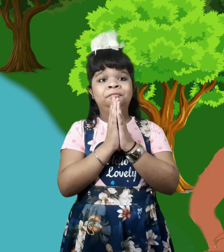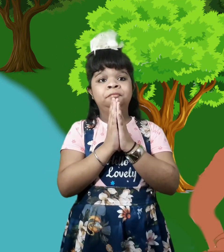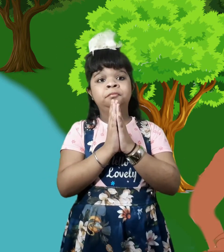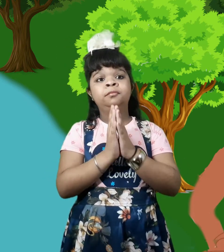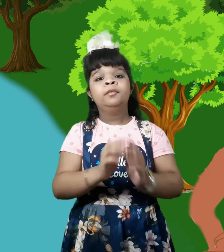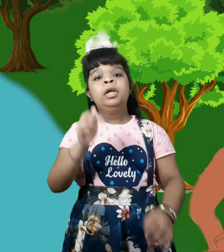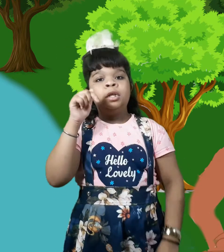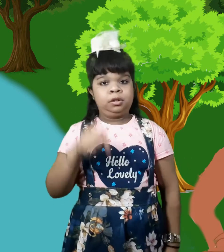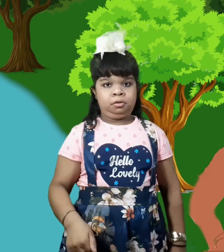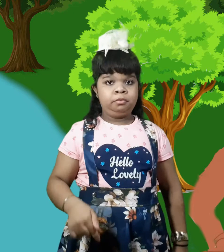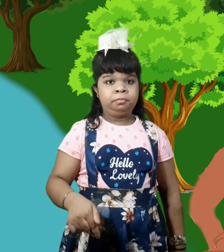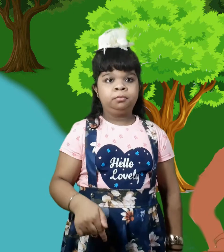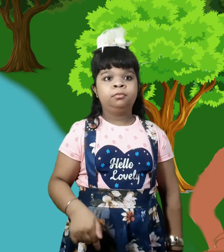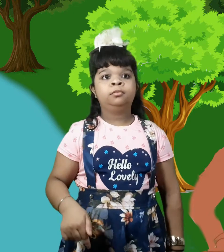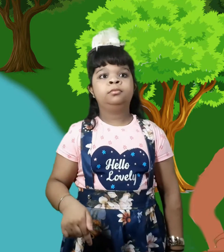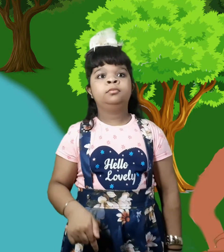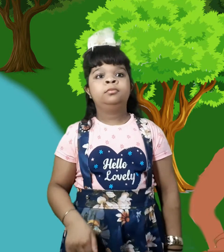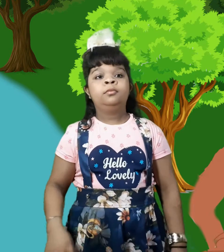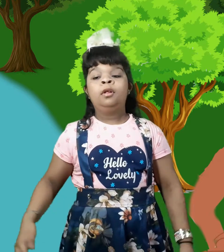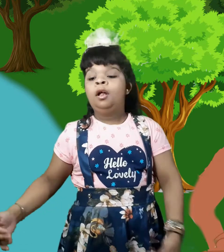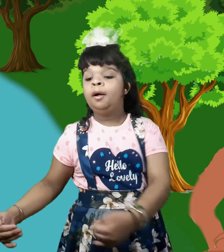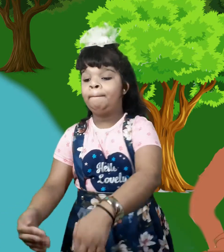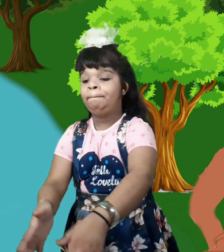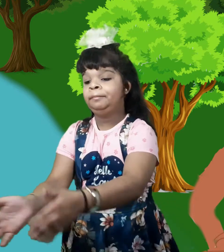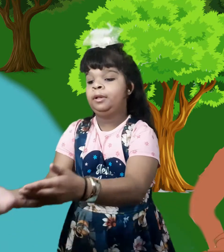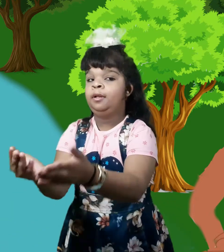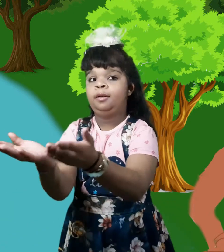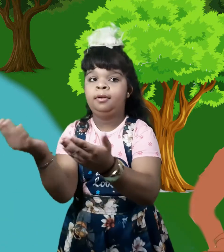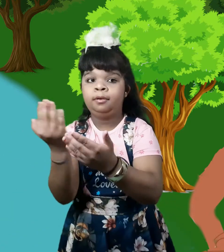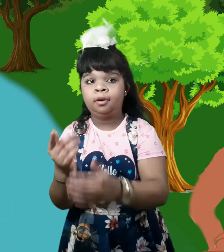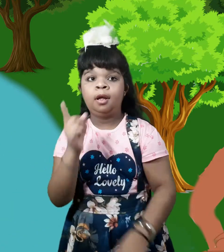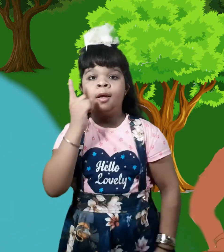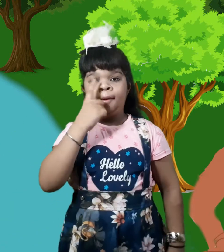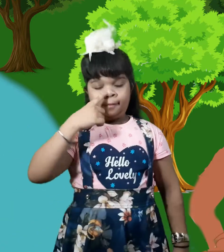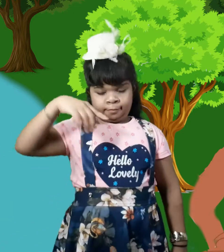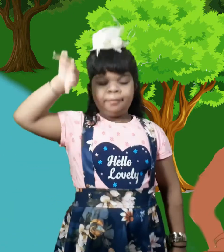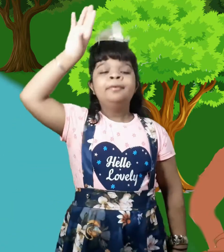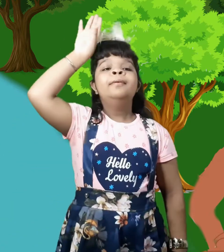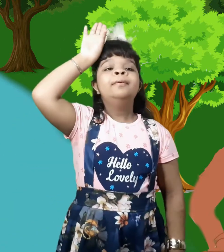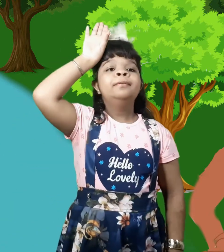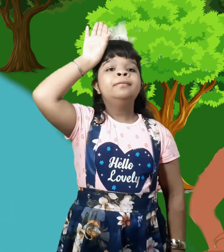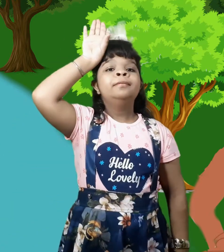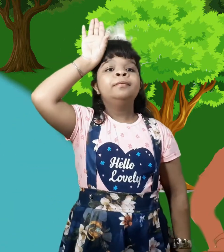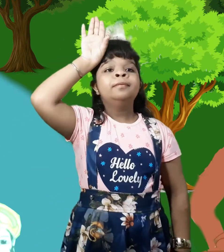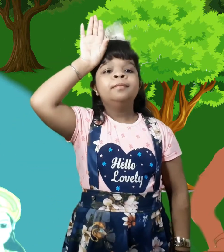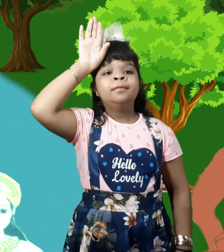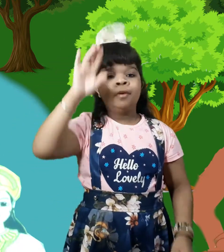तभी नदी से एक रानी जल देवी प्रकट